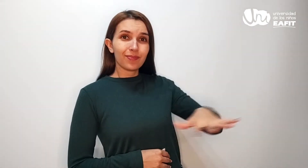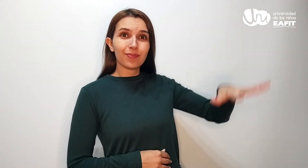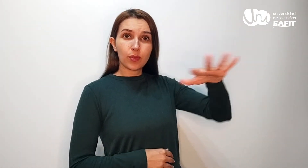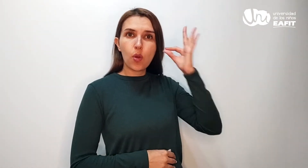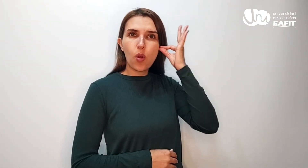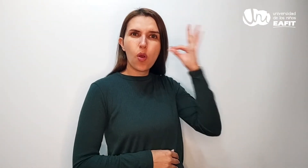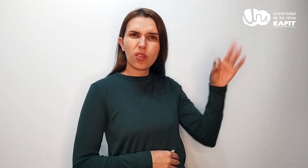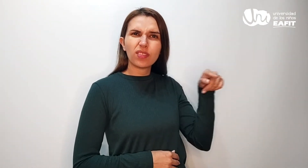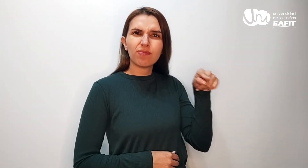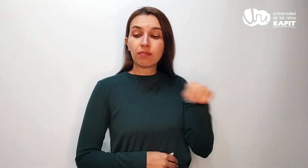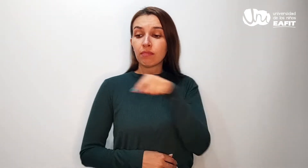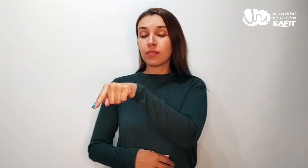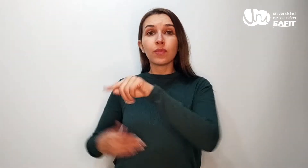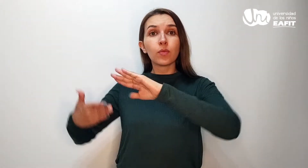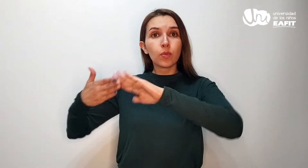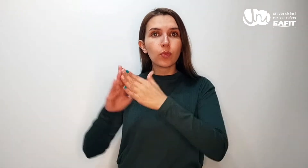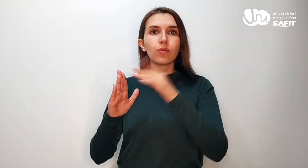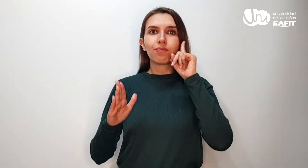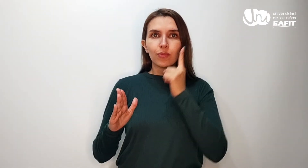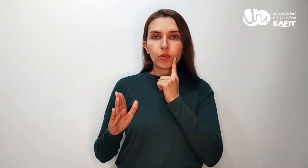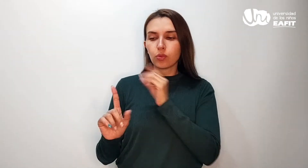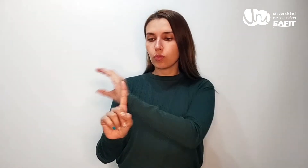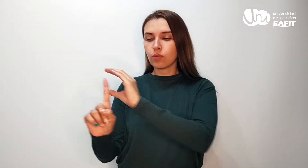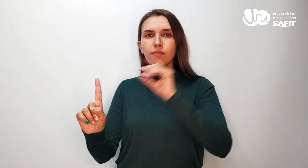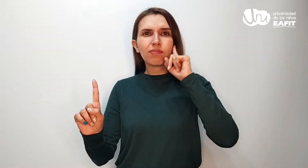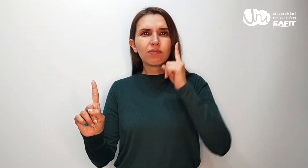¿Cómo acercarnos a la comunidad y a la cultura sorda?